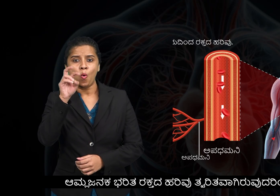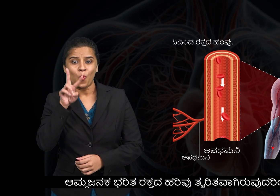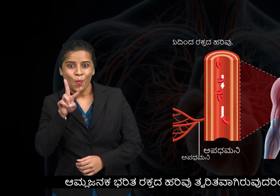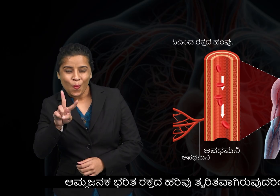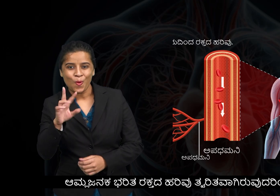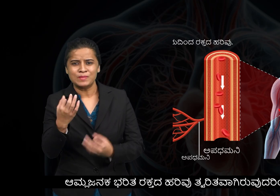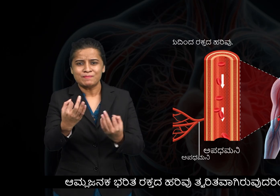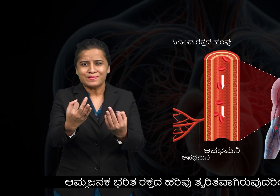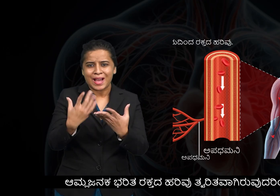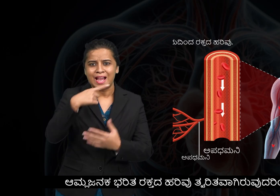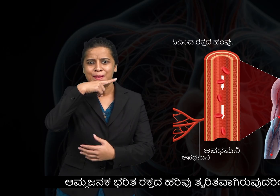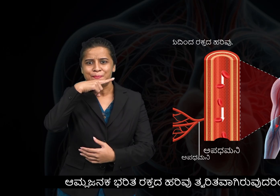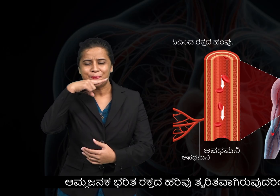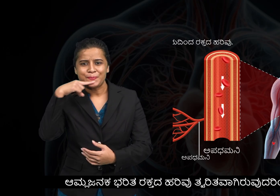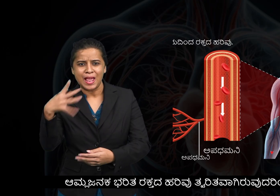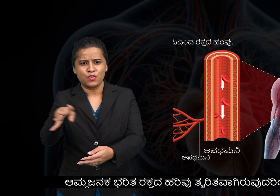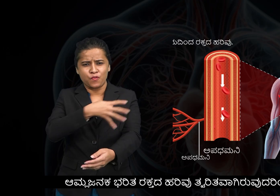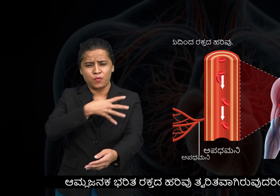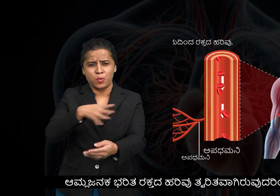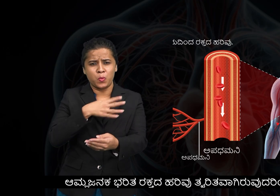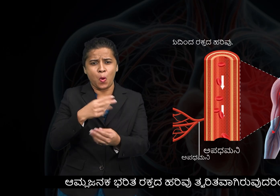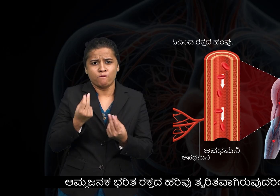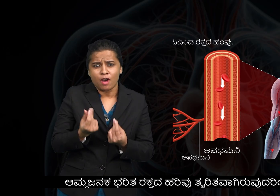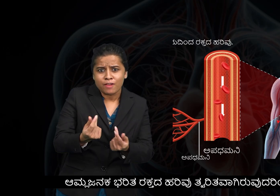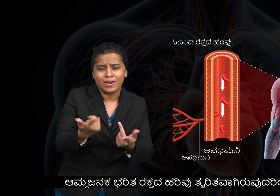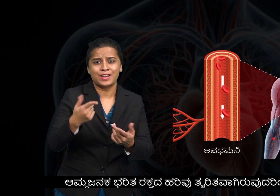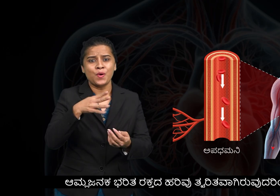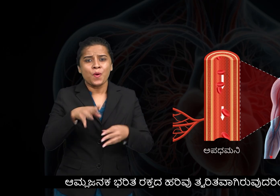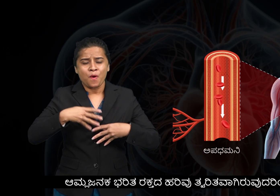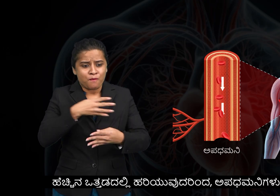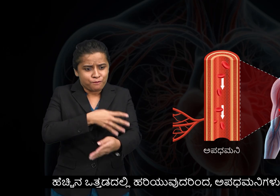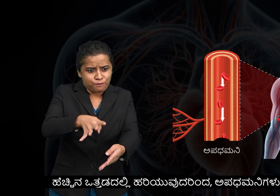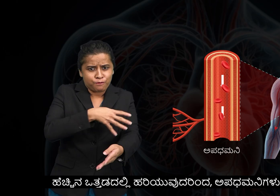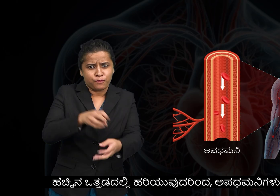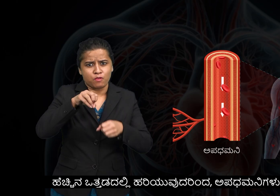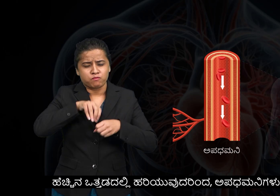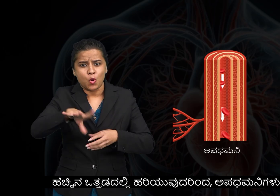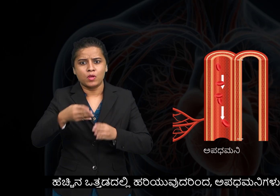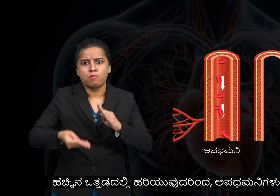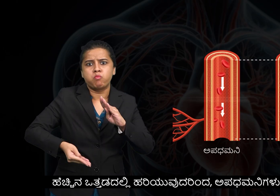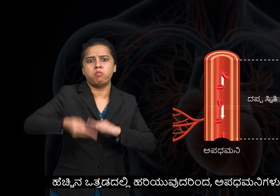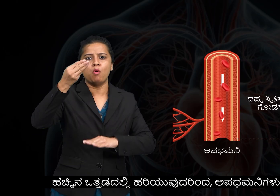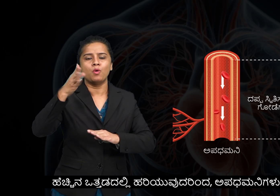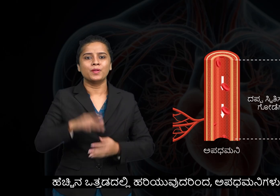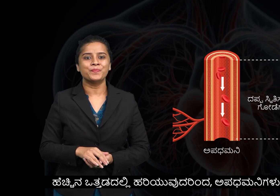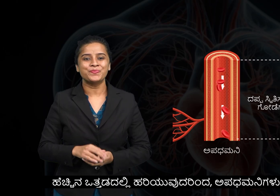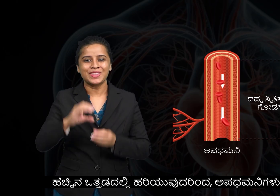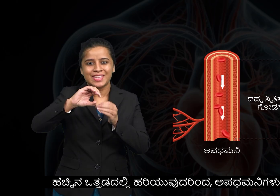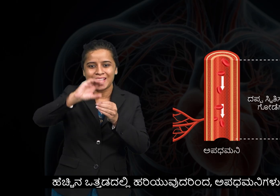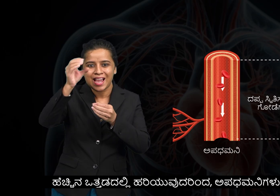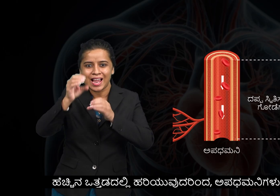ಆಮ್ಲಜನಕ ಭರಿತ ರಕ್ತವು ಹರಿವು ತ್ವರಿತವಾಗಿರುವುದರಿಂದ ಮತ್ತು ಹೆಚ್ಚಿನ ಒತ್ತಡದಲ್ಲಿ